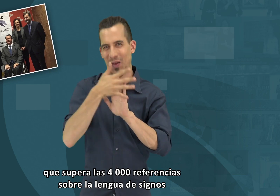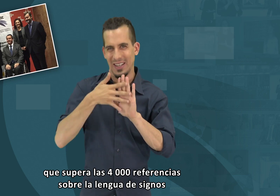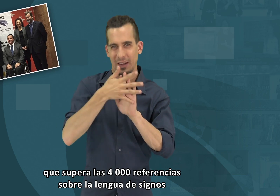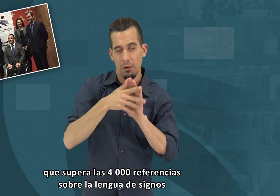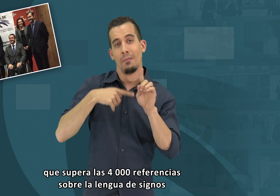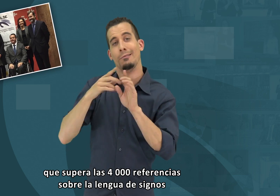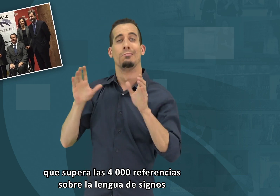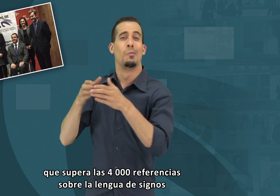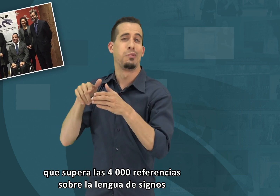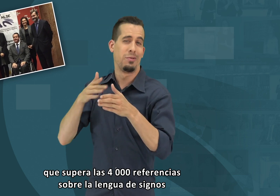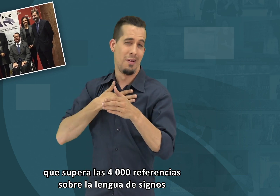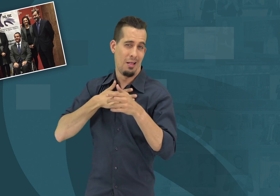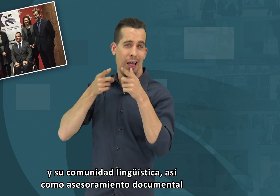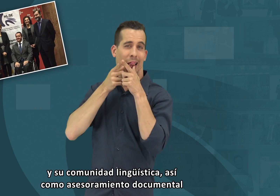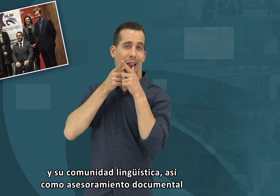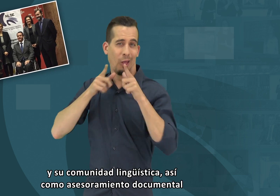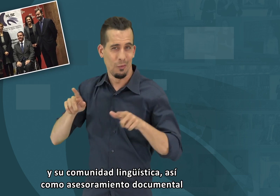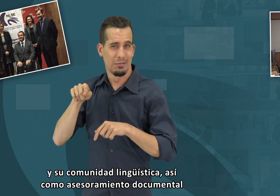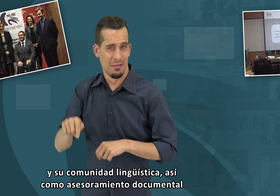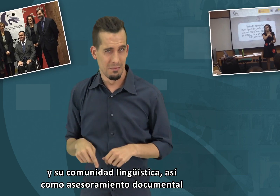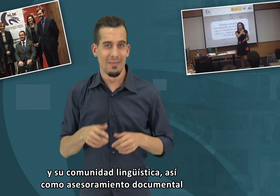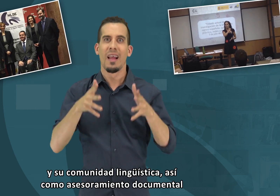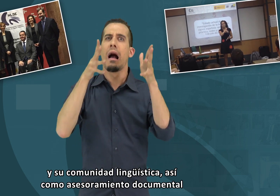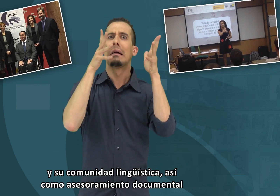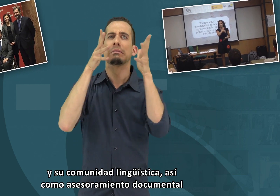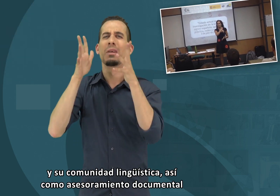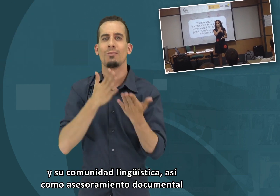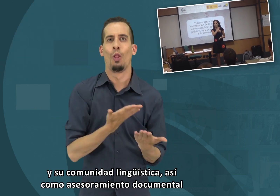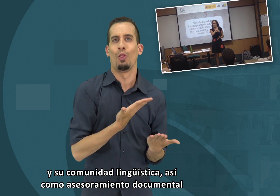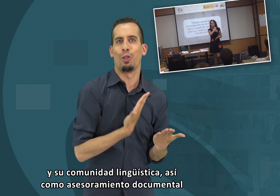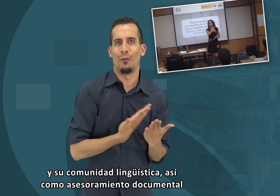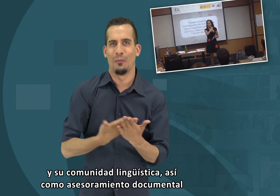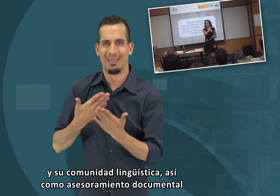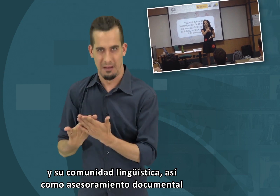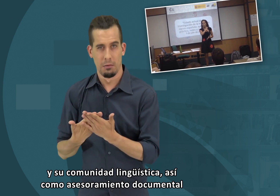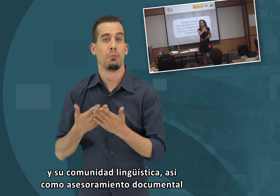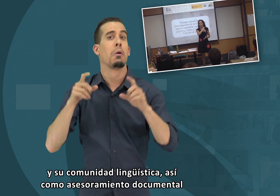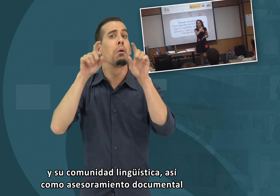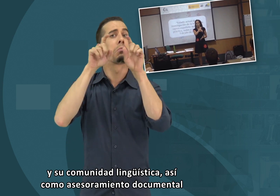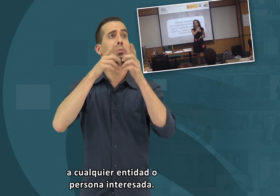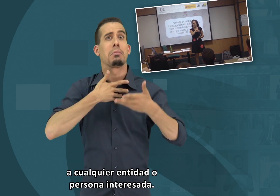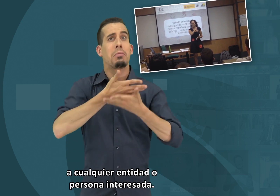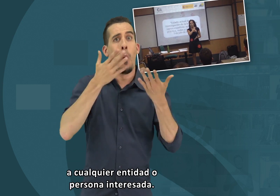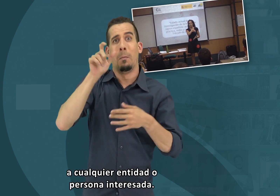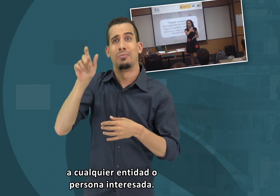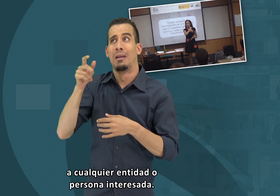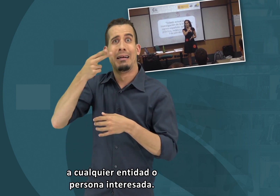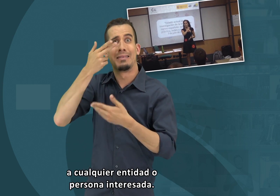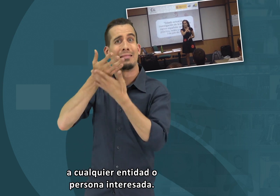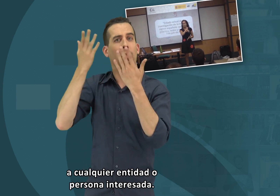su comunidad lingüística, así como asesoramiento documental a cualquier entidad o persona